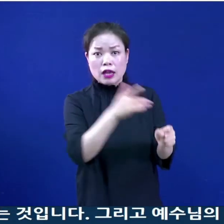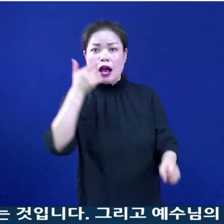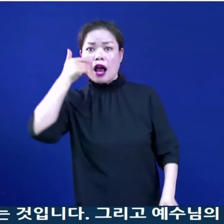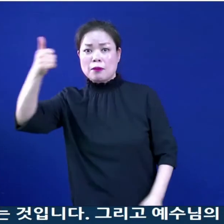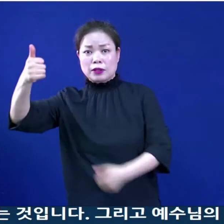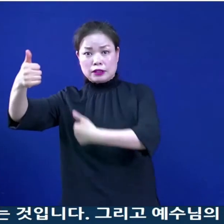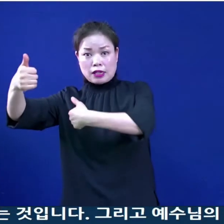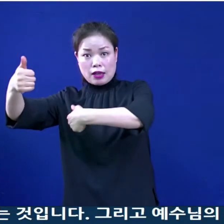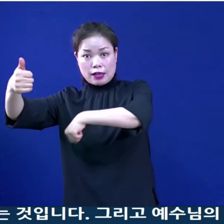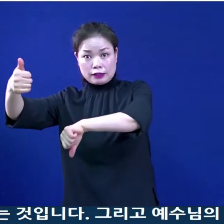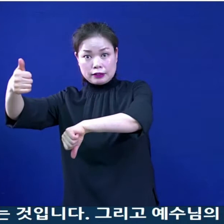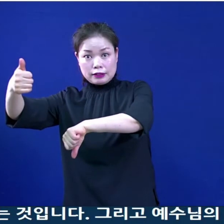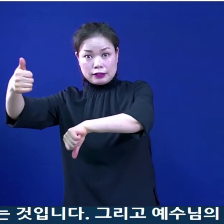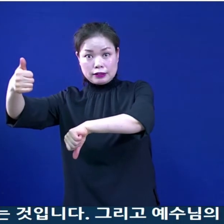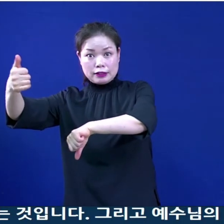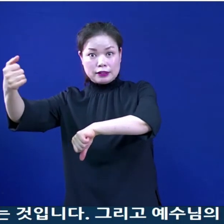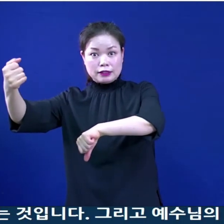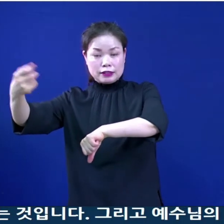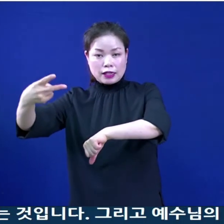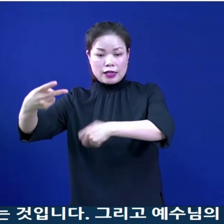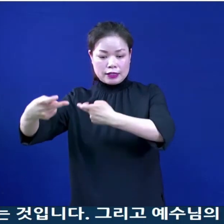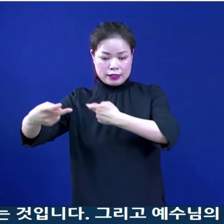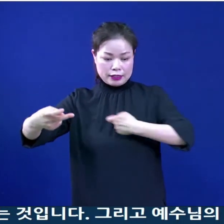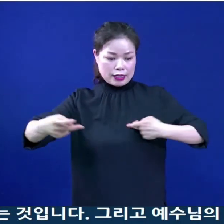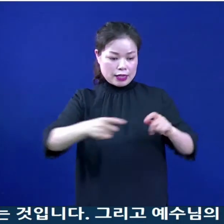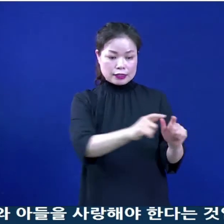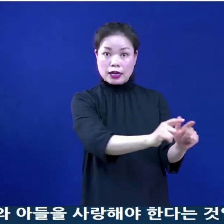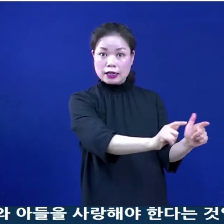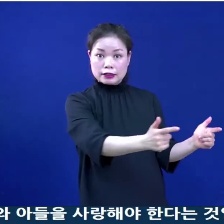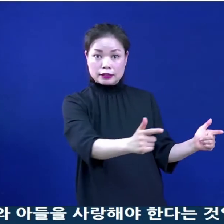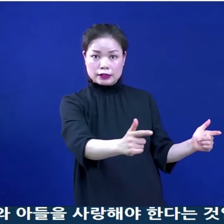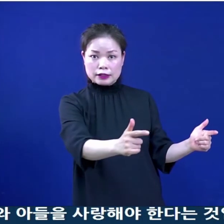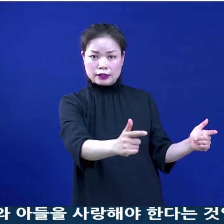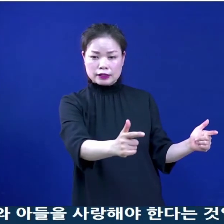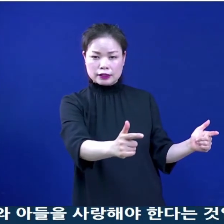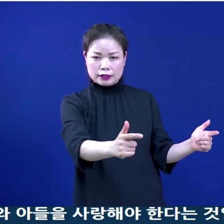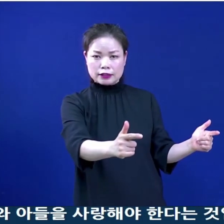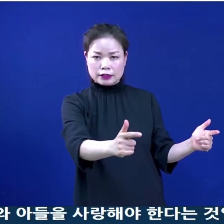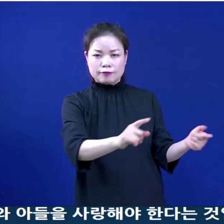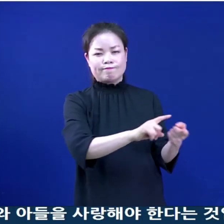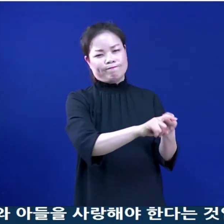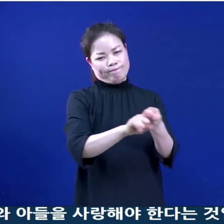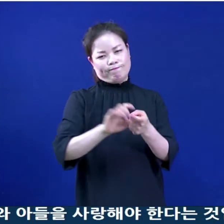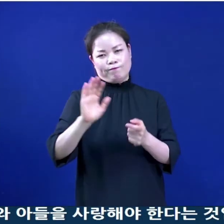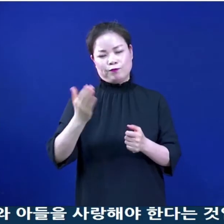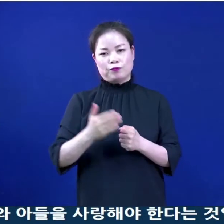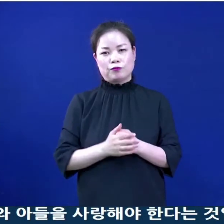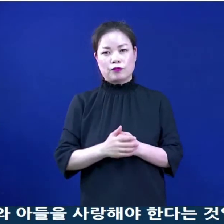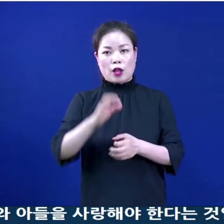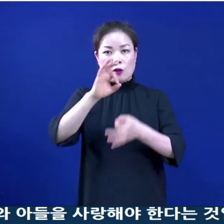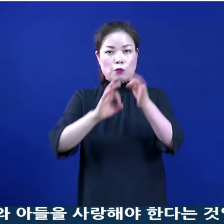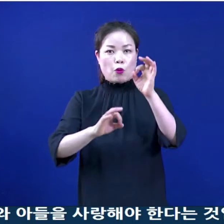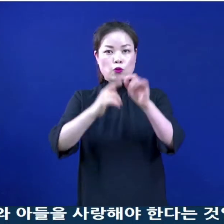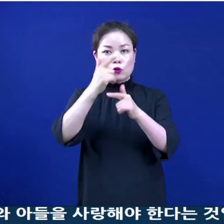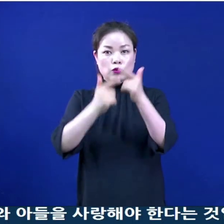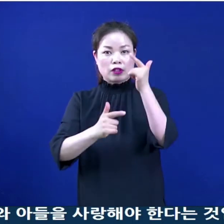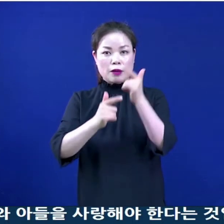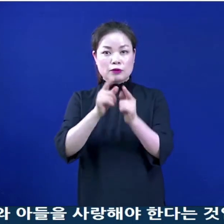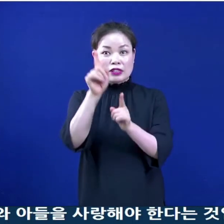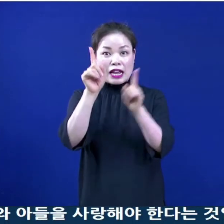아버지와 아들 그리고 제자들이 연합되어진다는 겁니다. 이 포도나무와 가지 비유